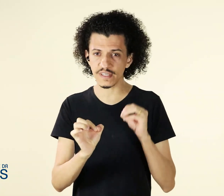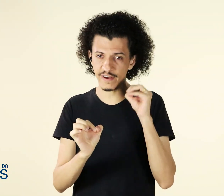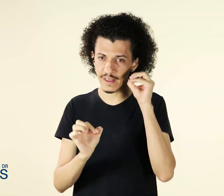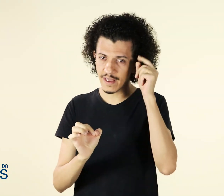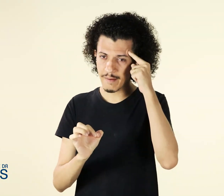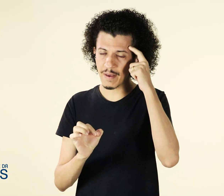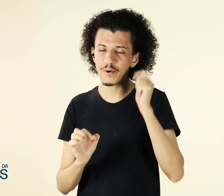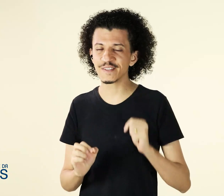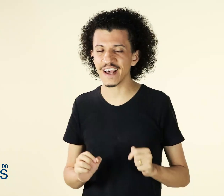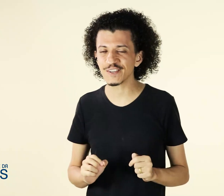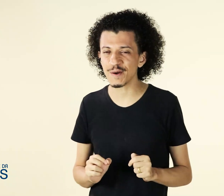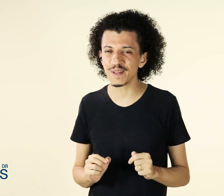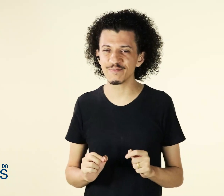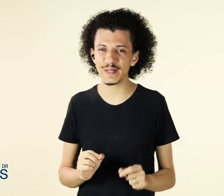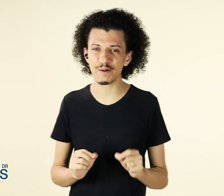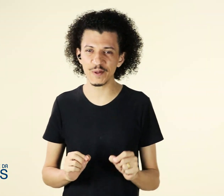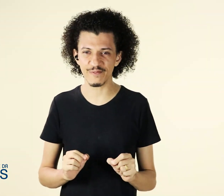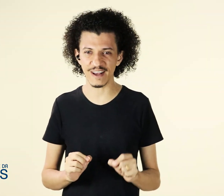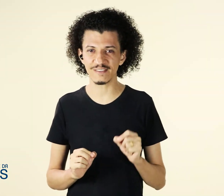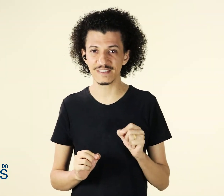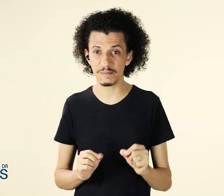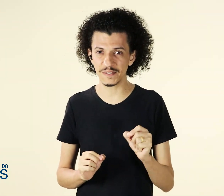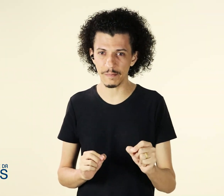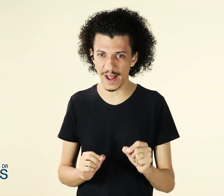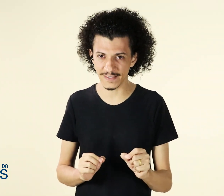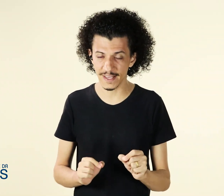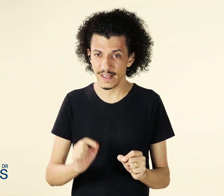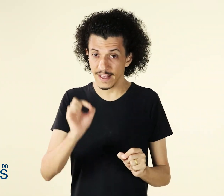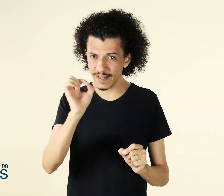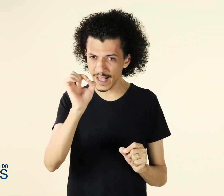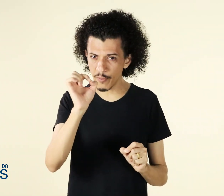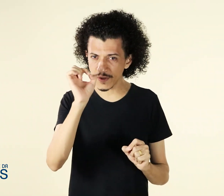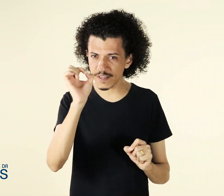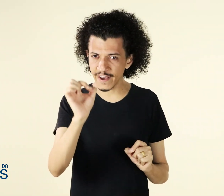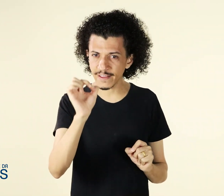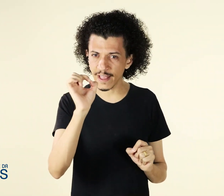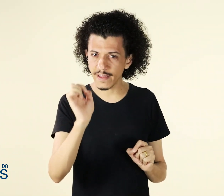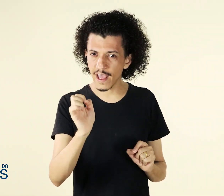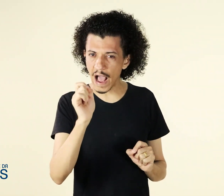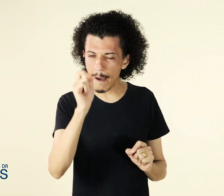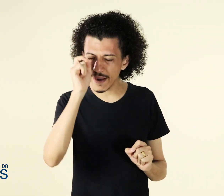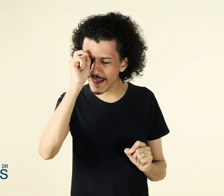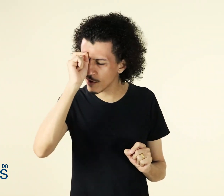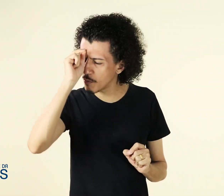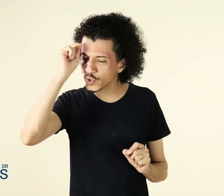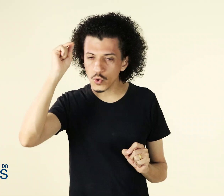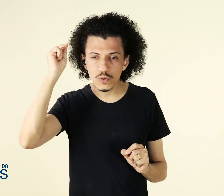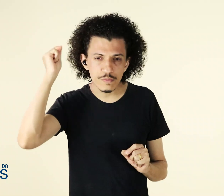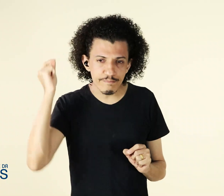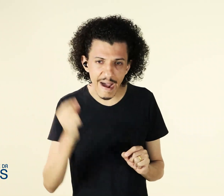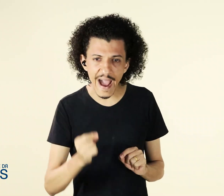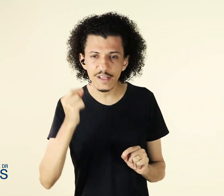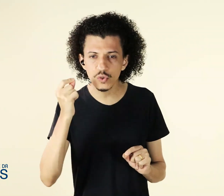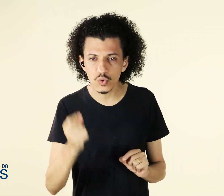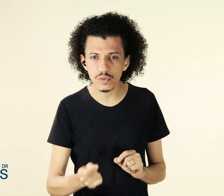vai memorizar aí na sua mente de maneira muito fácil, simples e prática. Daqui a pouco você vai entender a maneira como os surdos mais usam